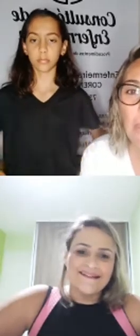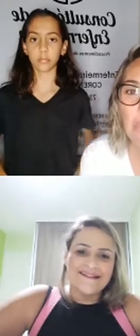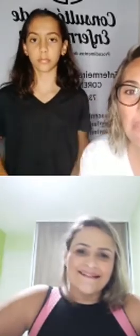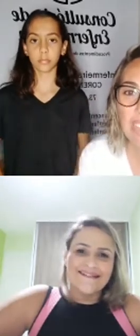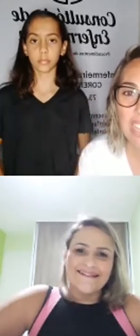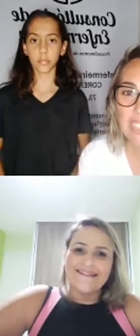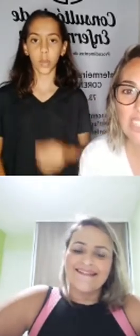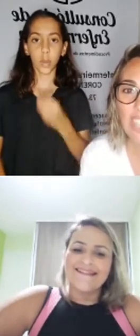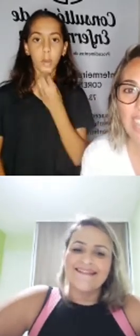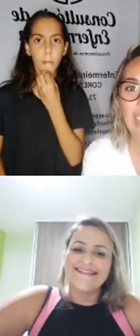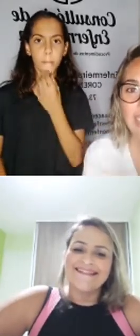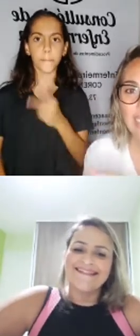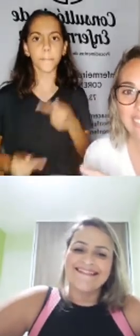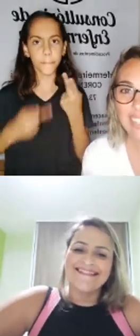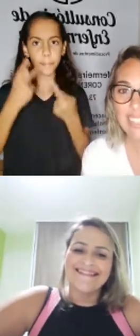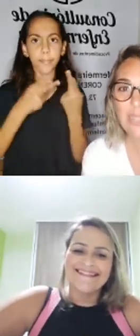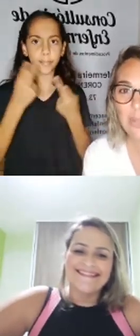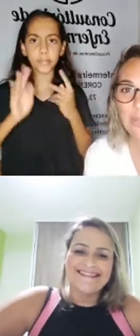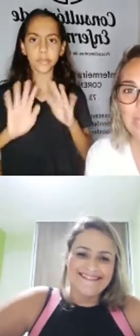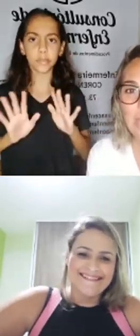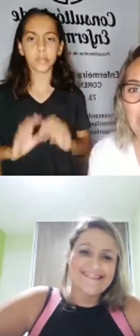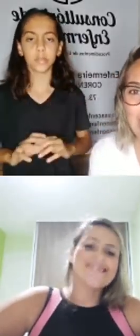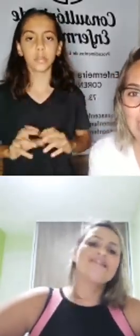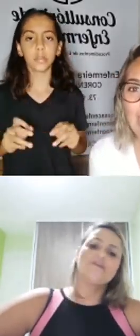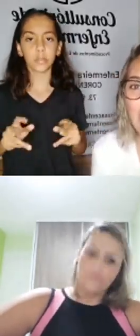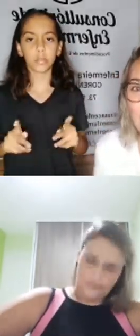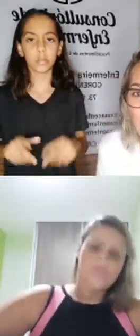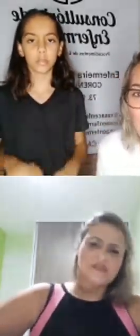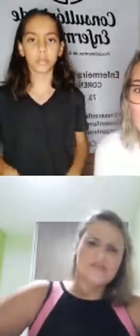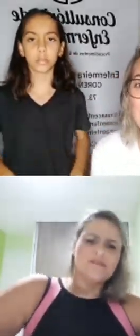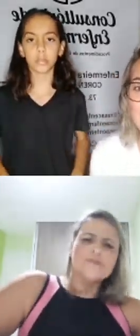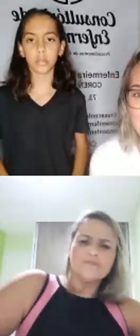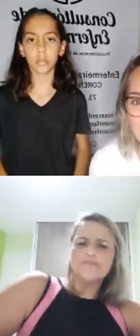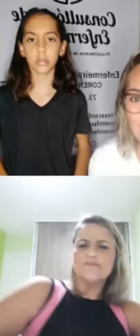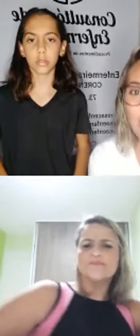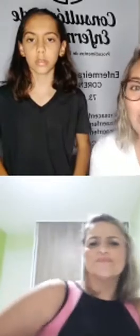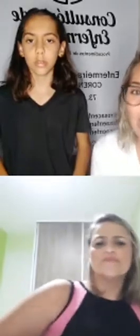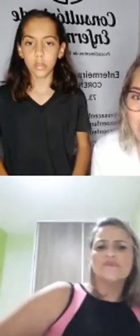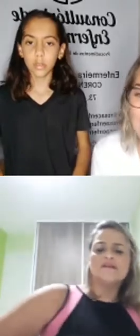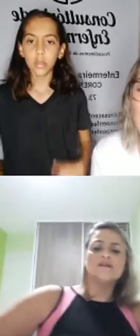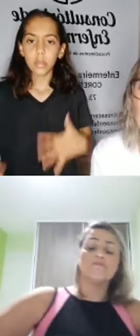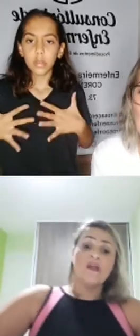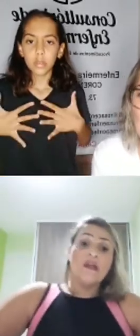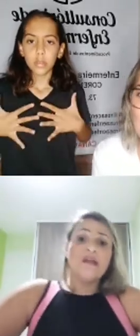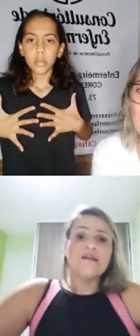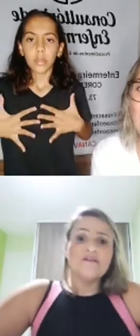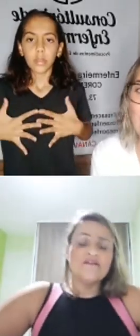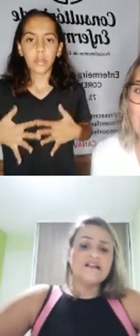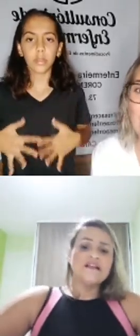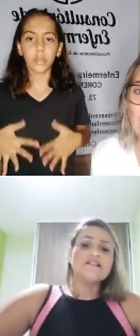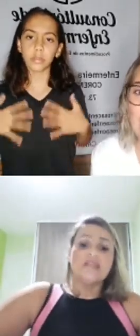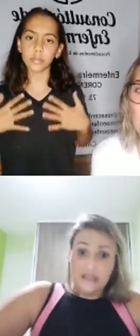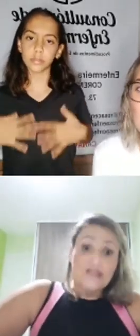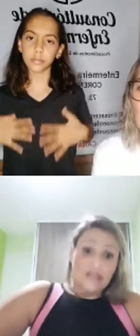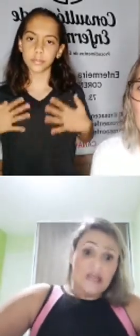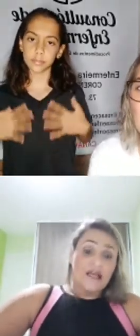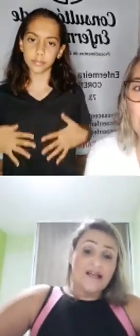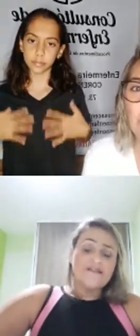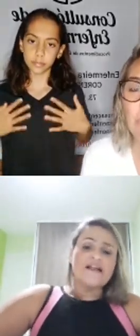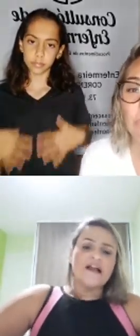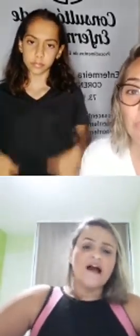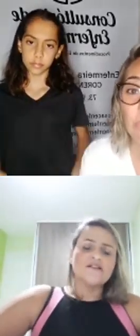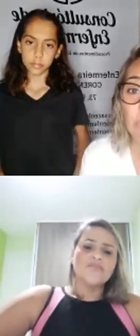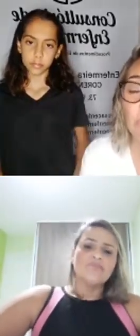uma boa conversa já, né, nas consultas de pré-natal já vai amaciando, né, para poder orientar.